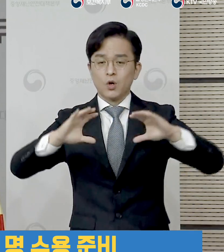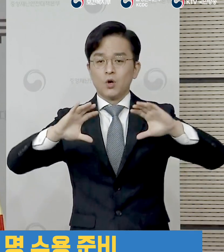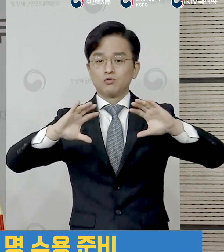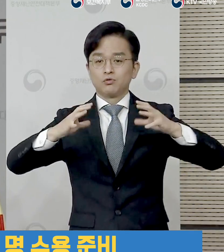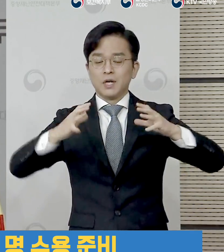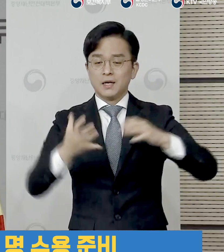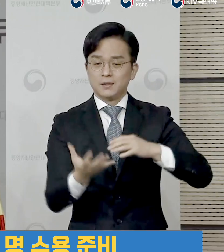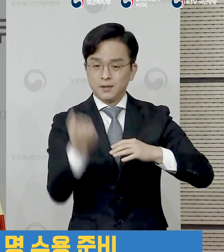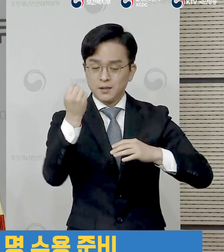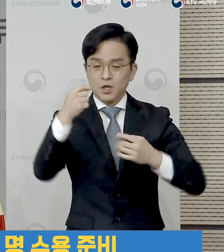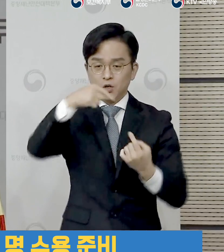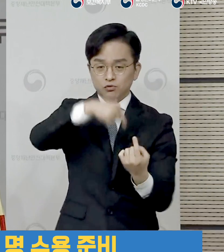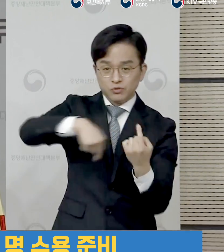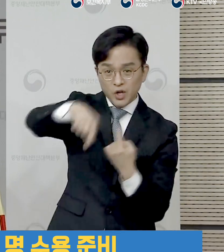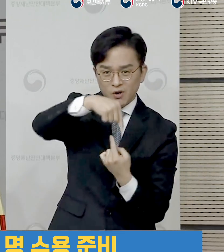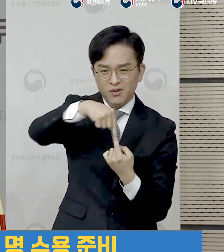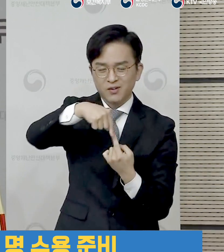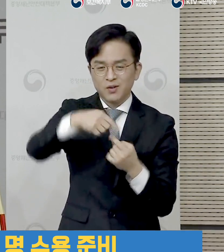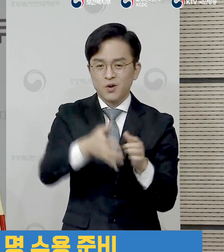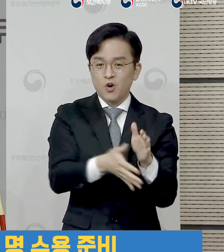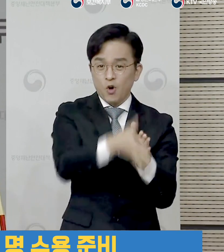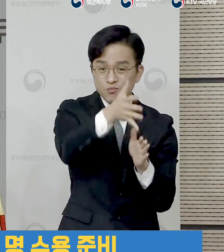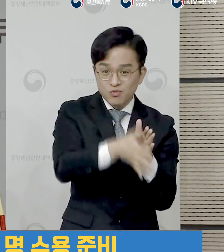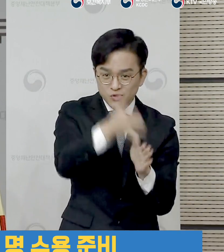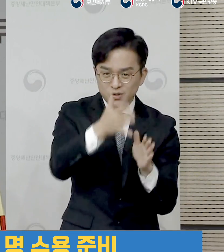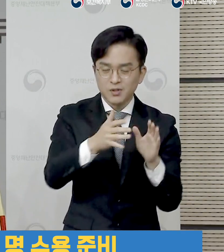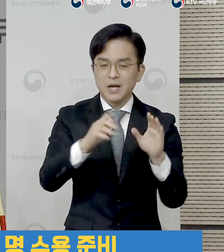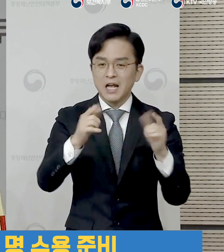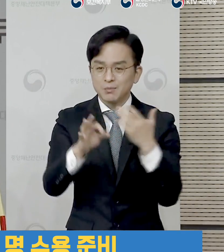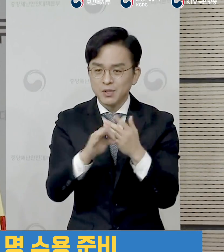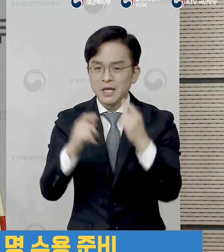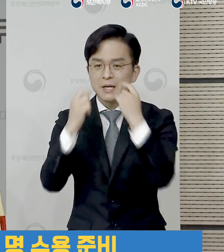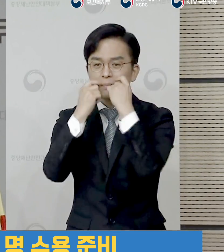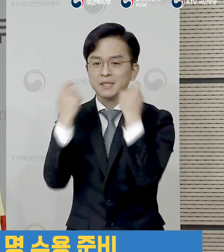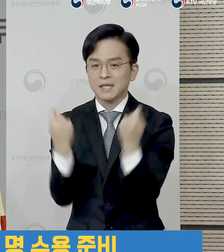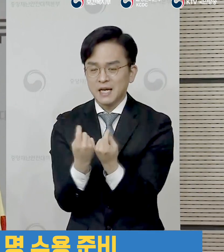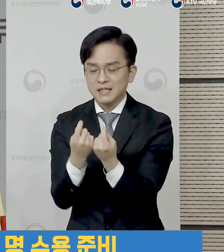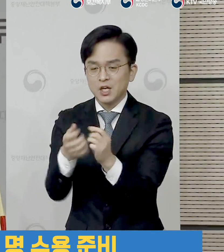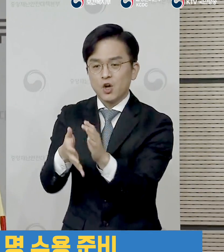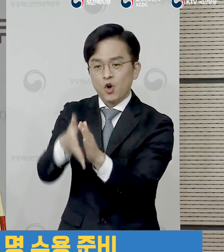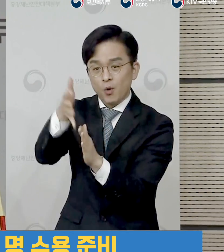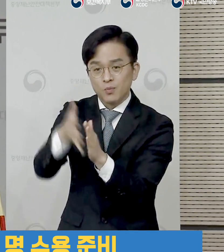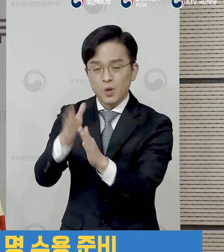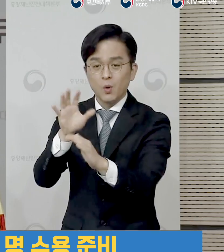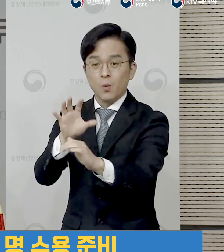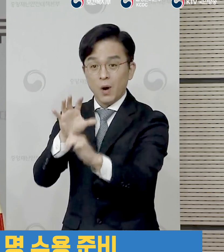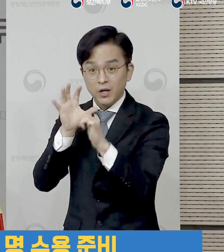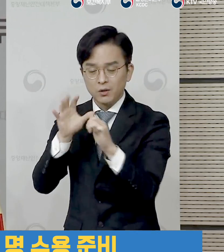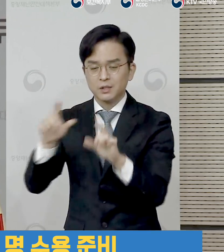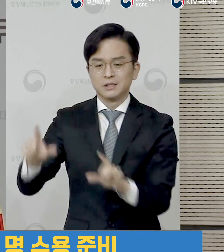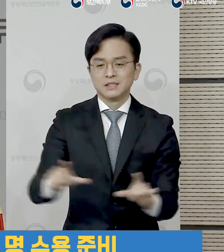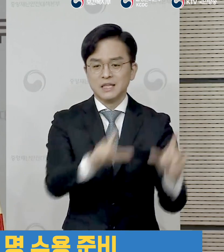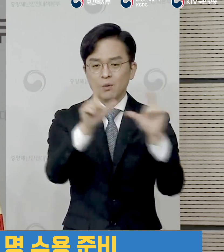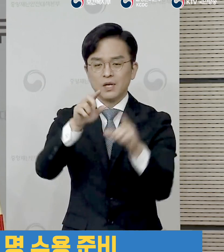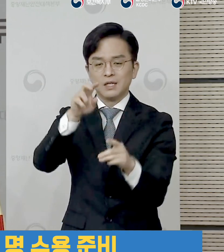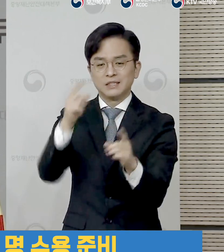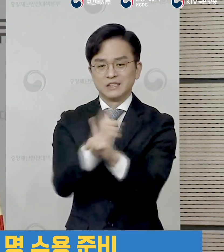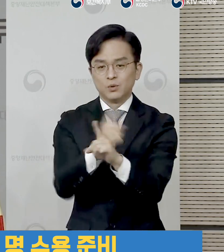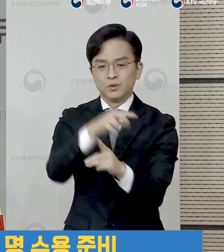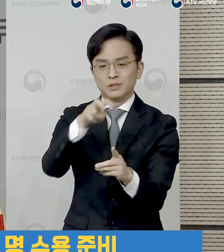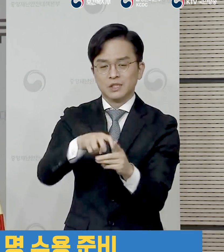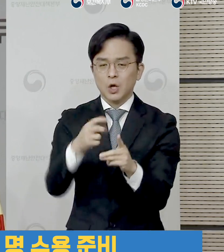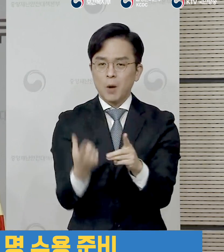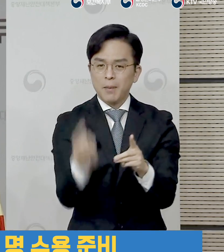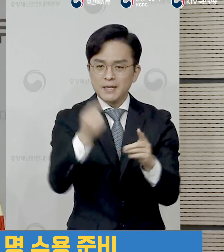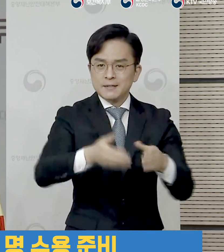등이 운영하고 있는 국공립과 민간의 시설들을 활용한 생활치료센터를 최대한 신속하게